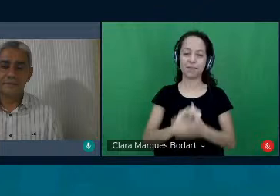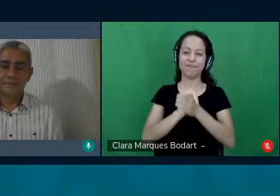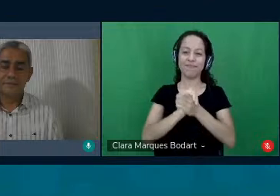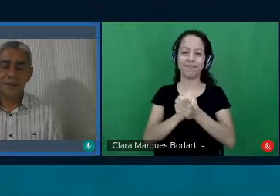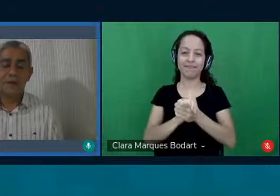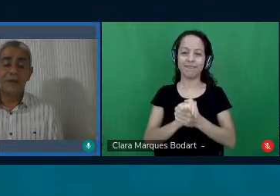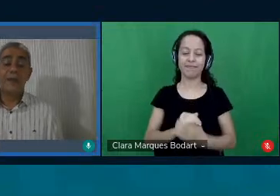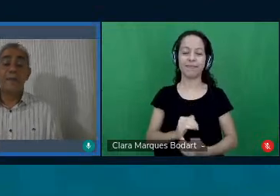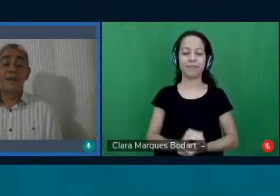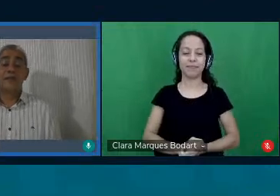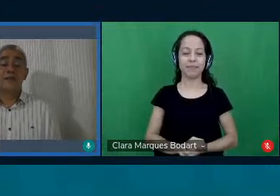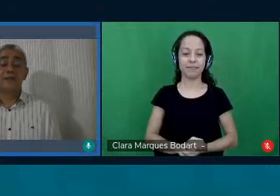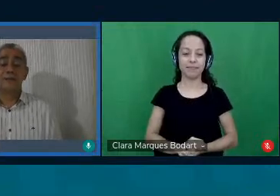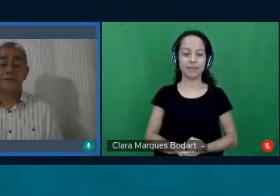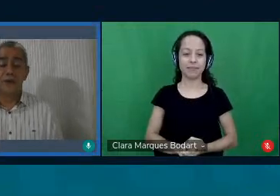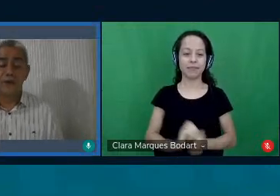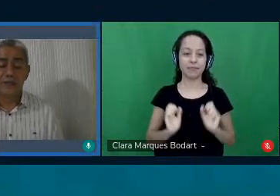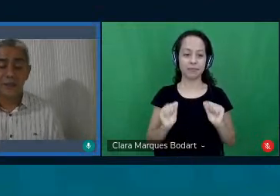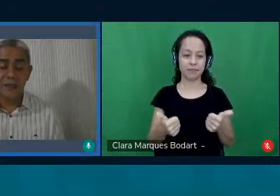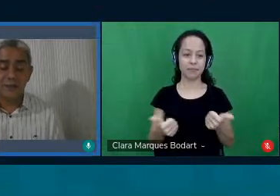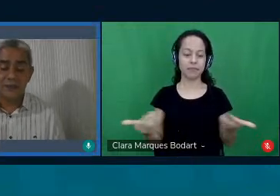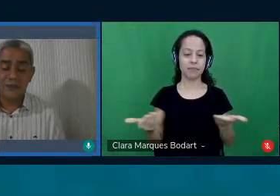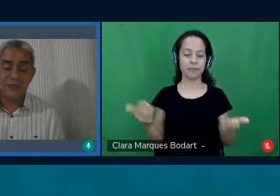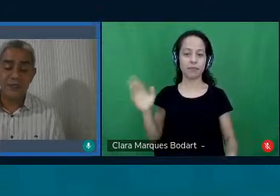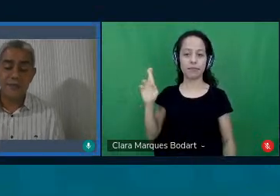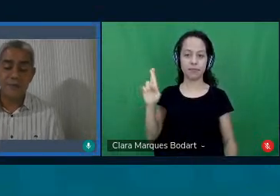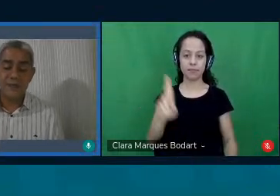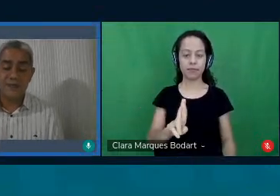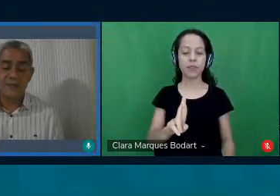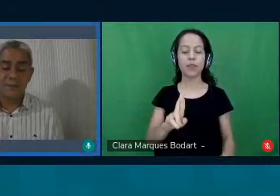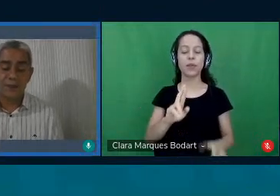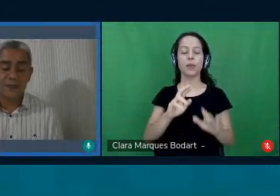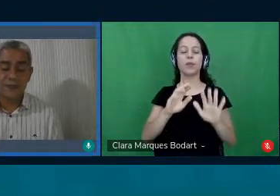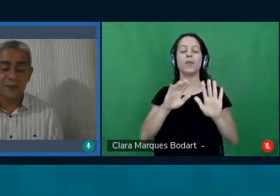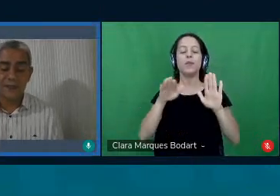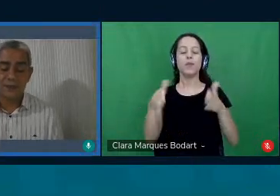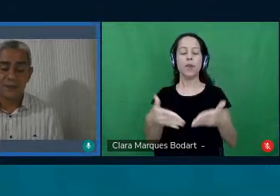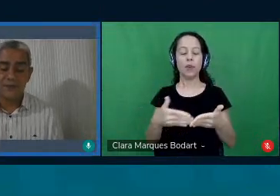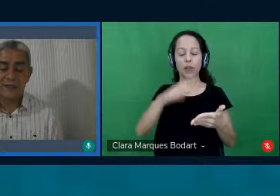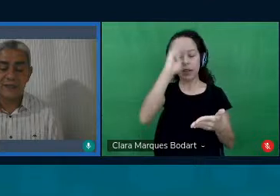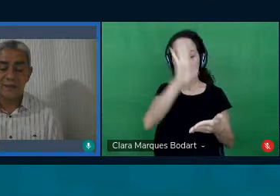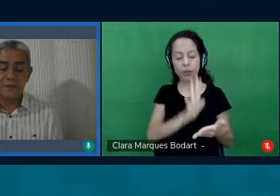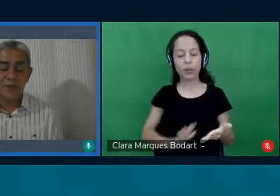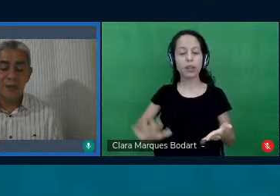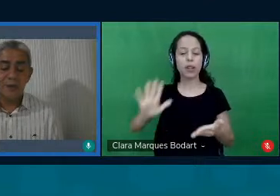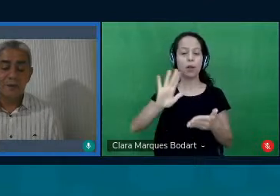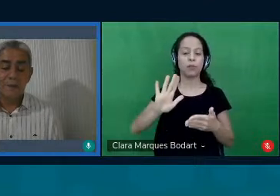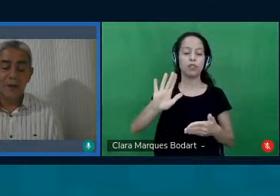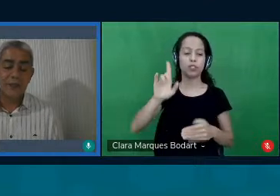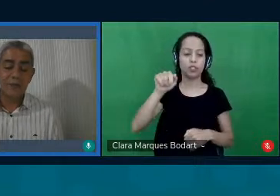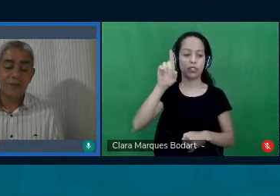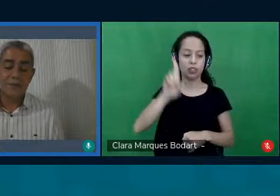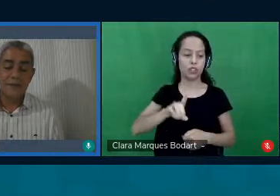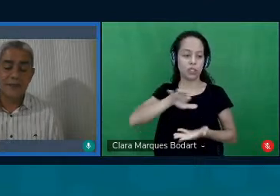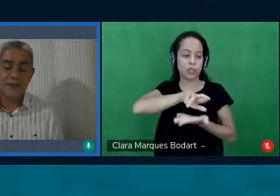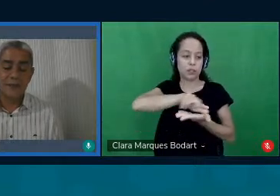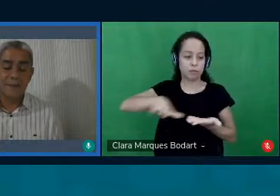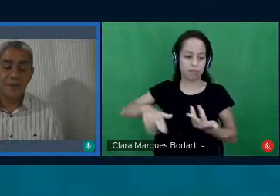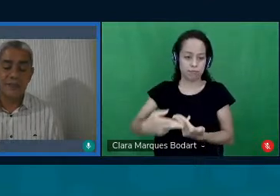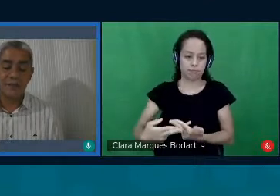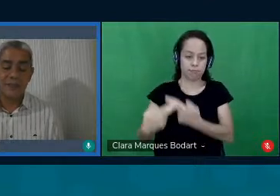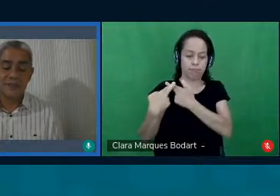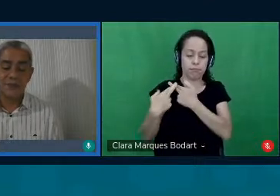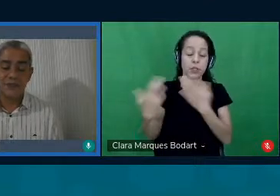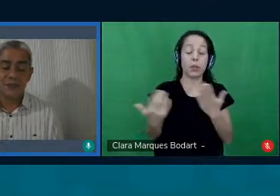todos. Ok, representando o Fórum Nacional de Dirigentes de Pesquisa, Pós-Graduação e Inovação, o pró-reitor de Pesquisa